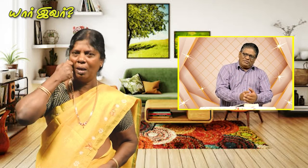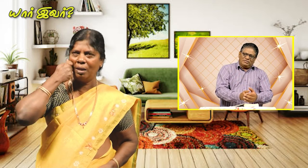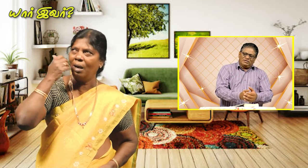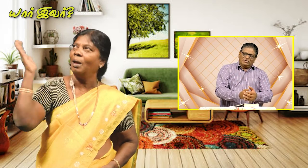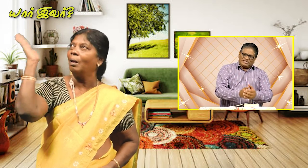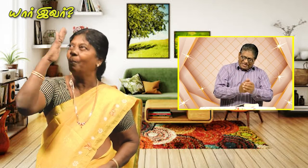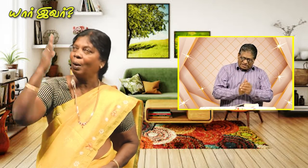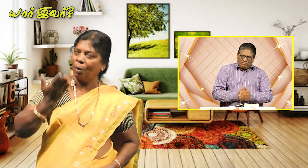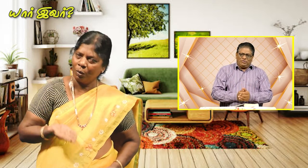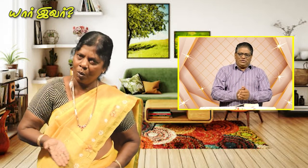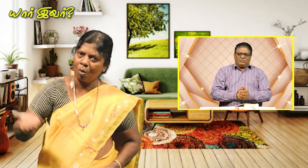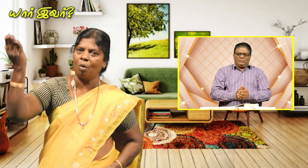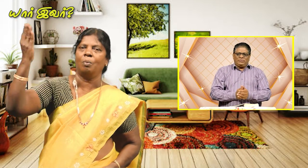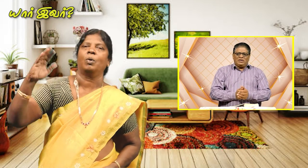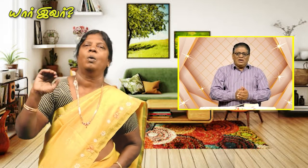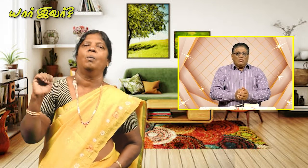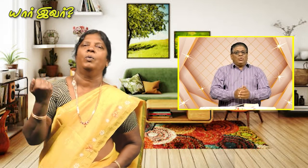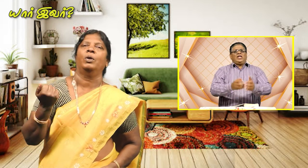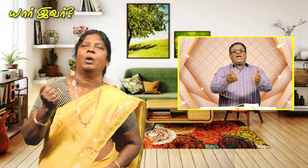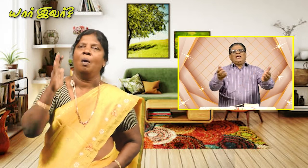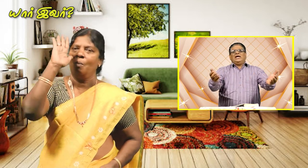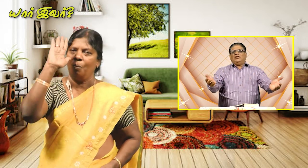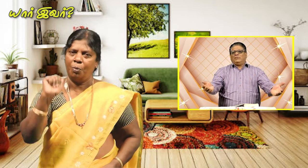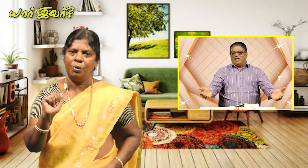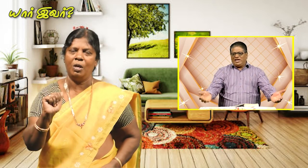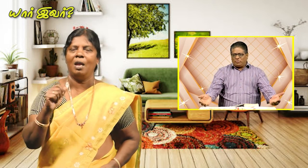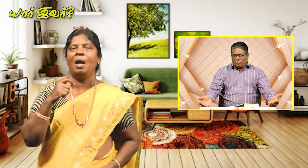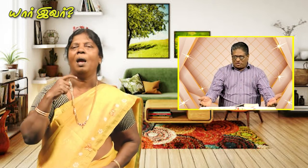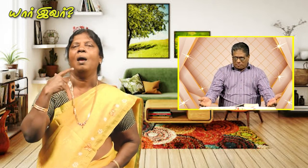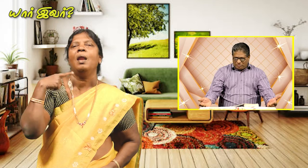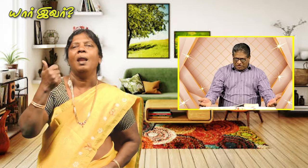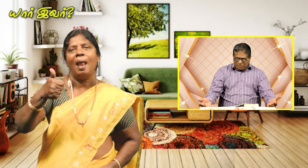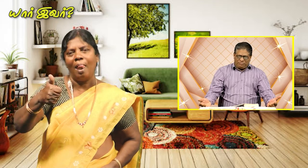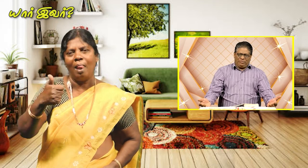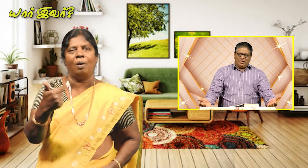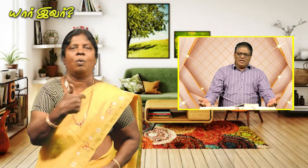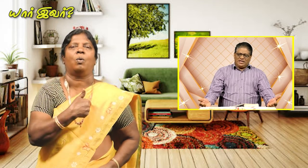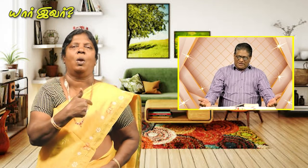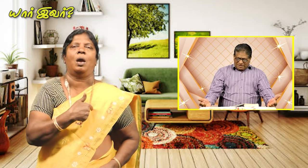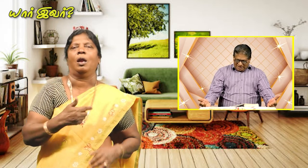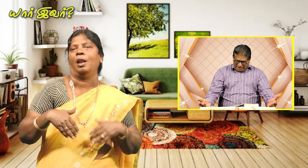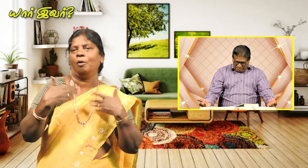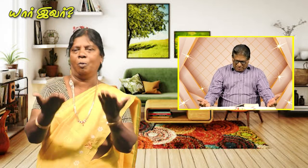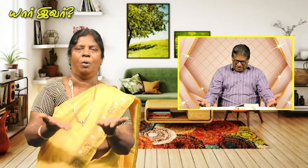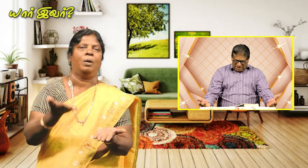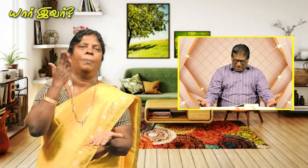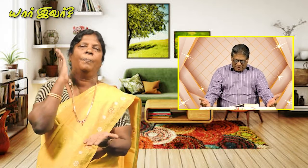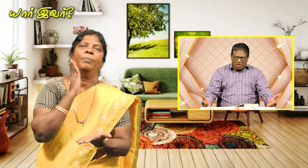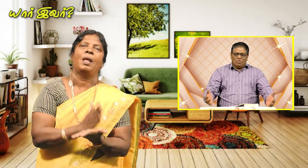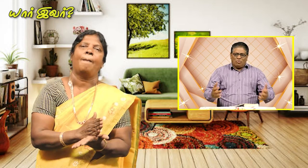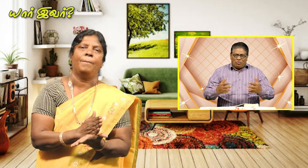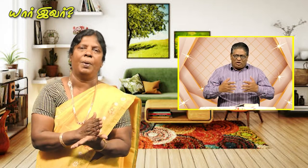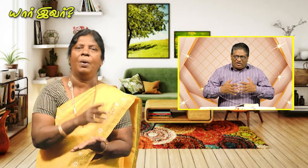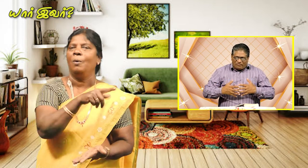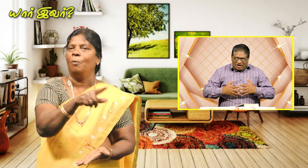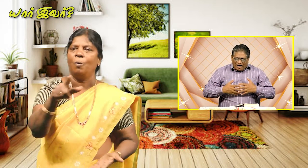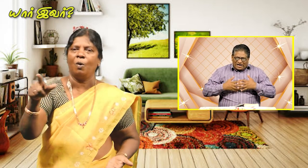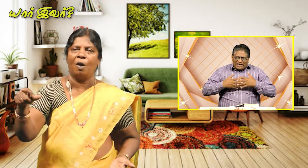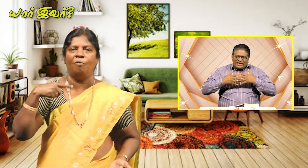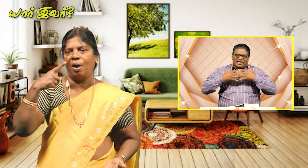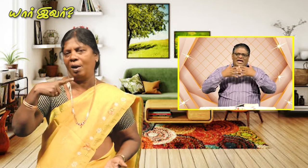ராஜ்யத்திற்கு சேர்க்க முடியும், புதிய இயல்புகளை கொடுக்க முடியும் என்று நம்பி